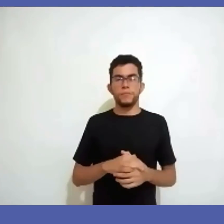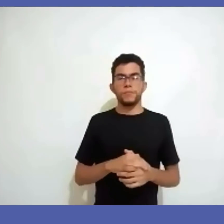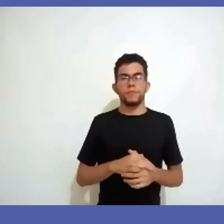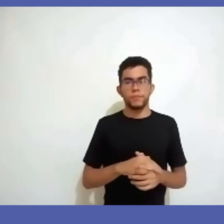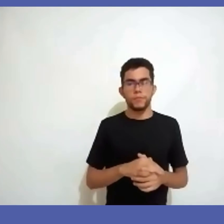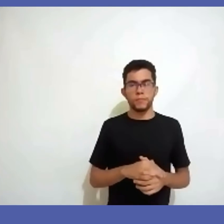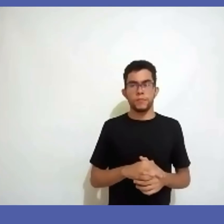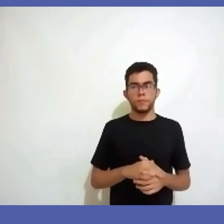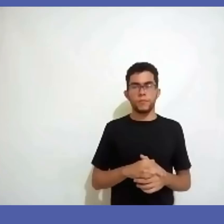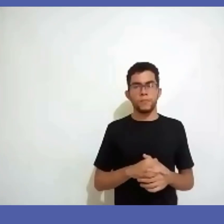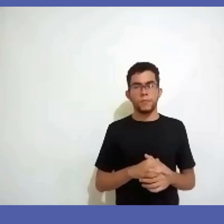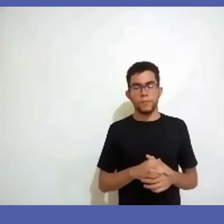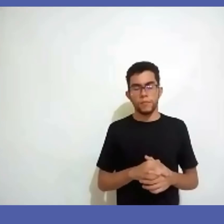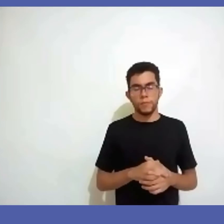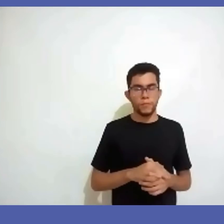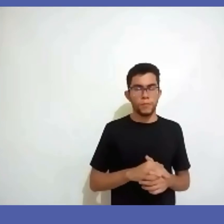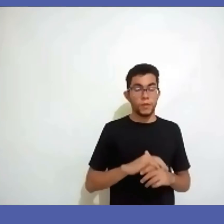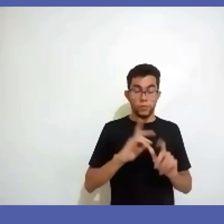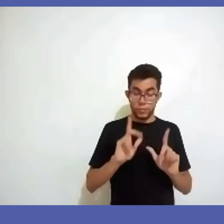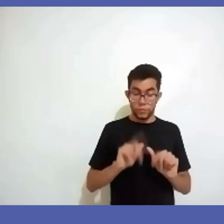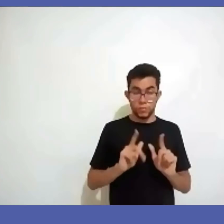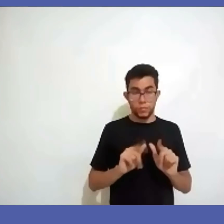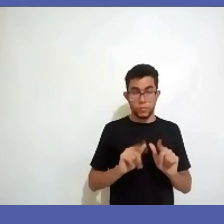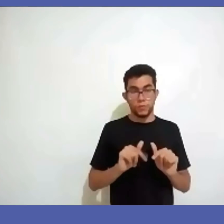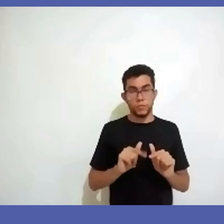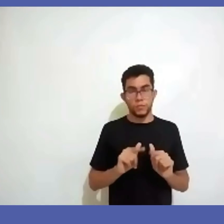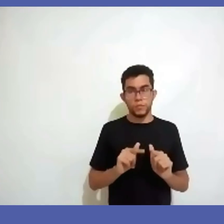Israel sem Jerusalém